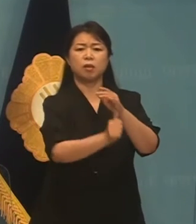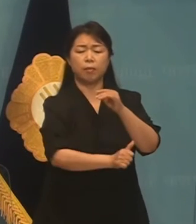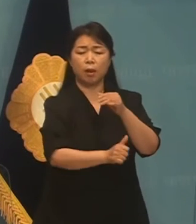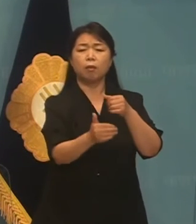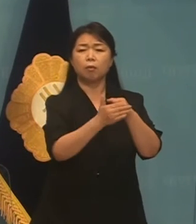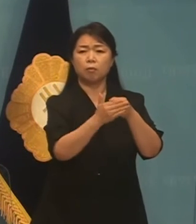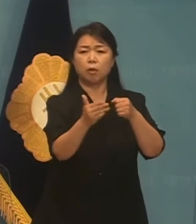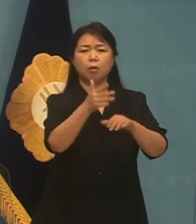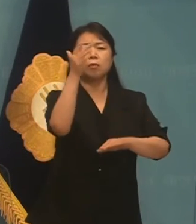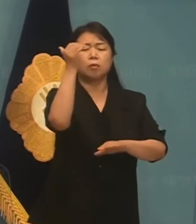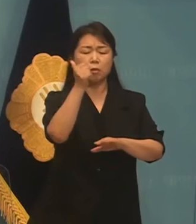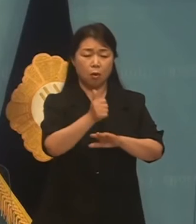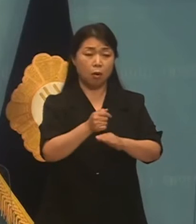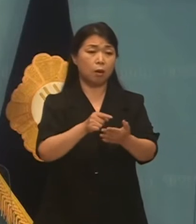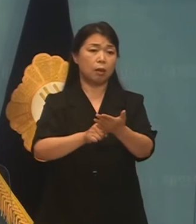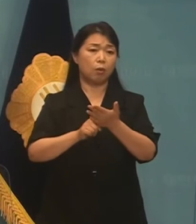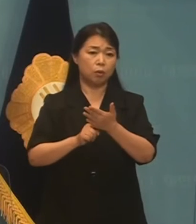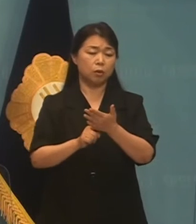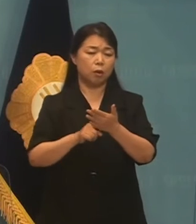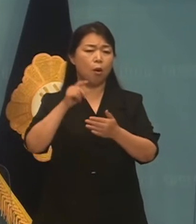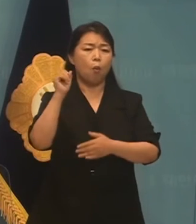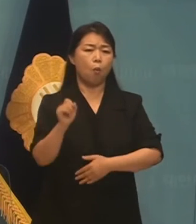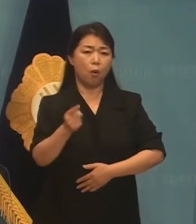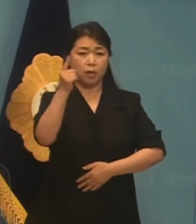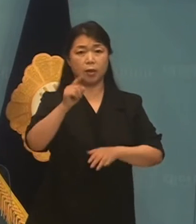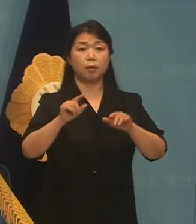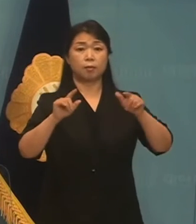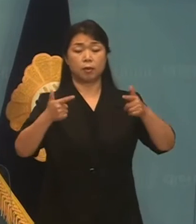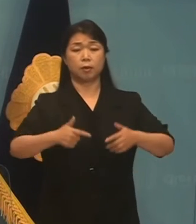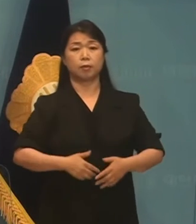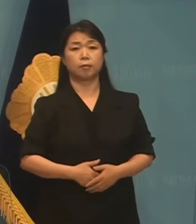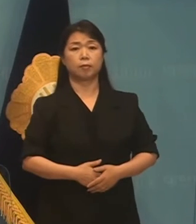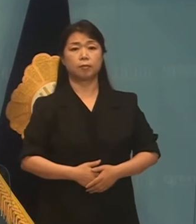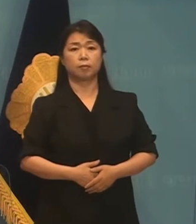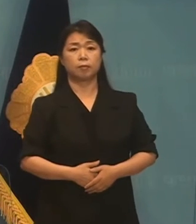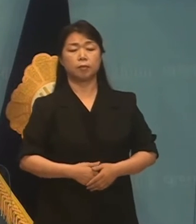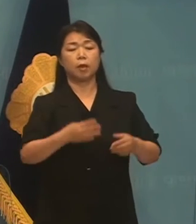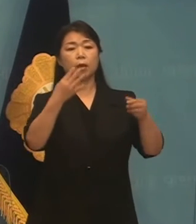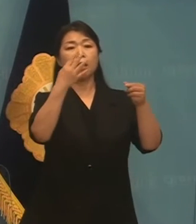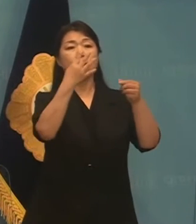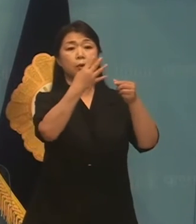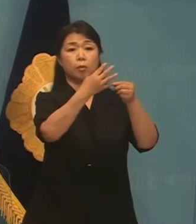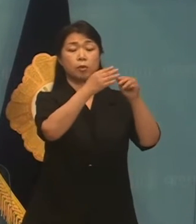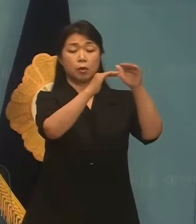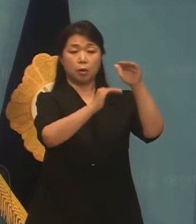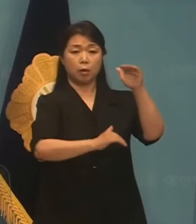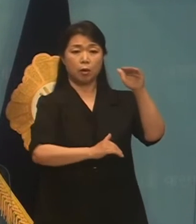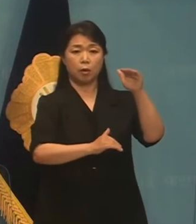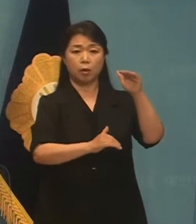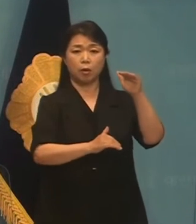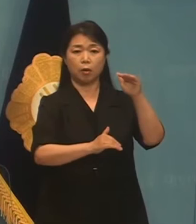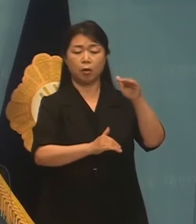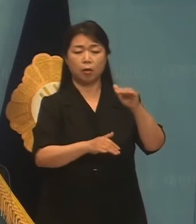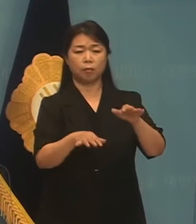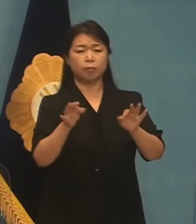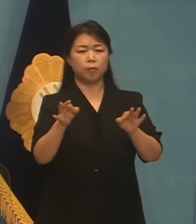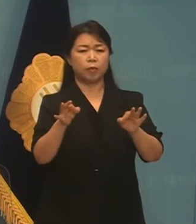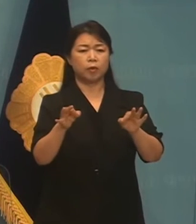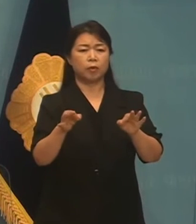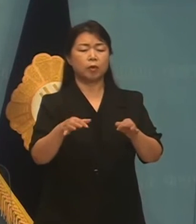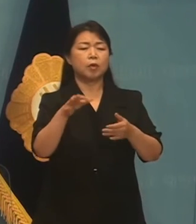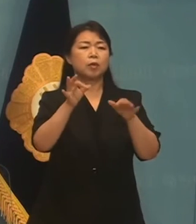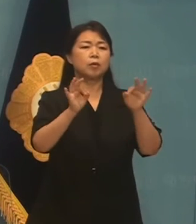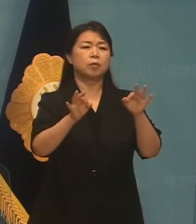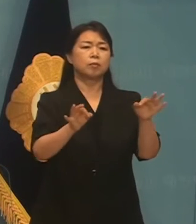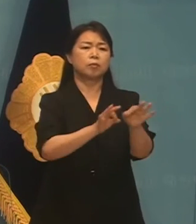인한 결과물이지 원인이 아닙니다. 넷째, 통화량의 급격한 팽창